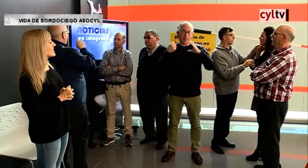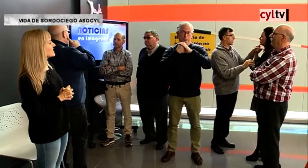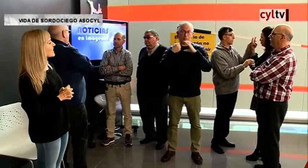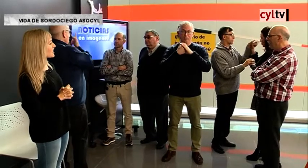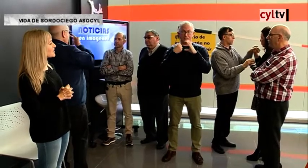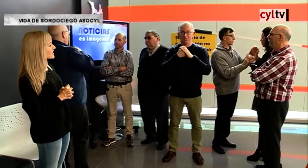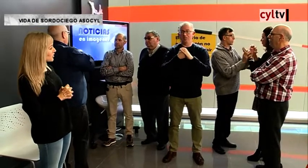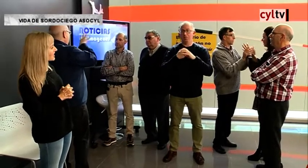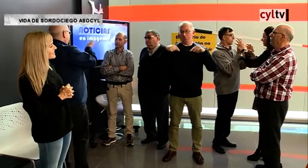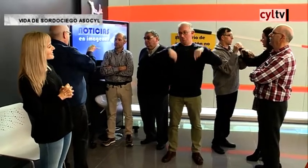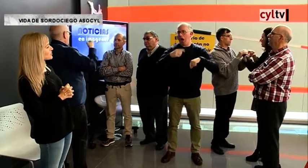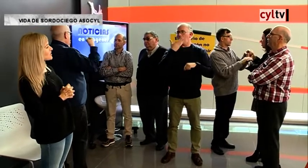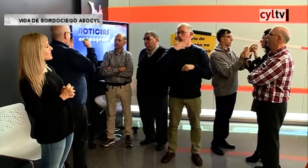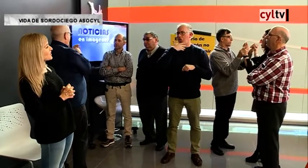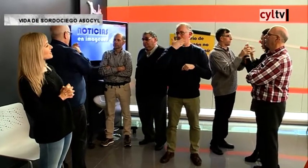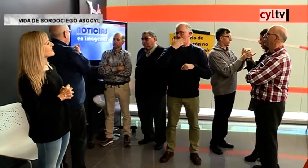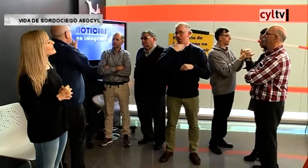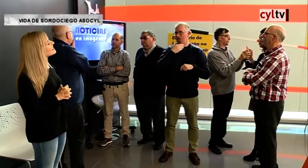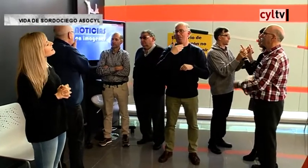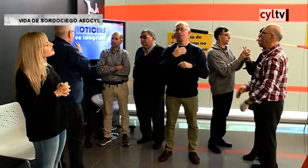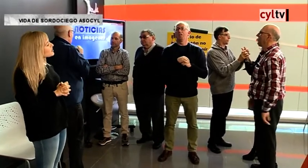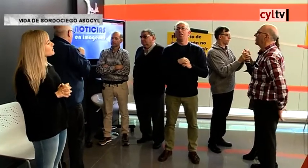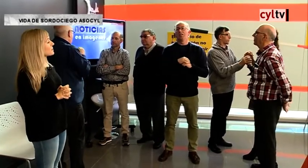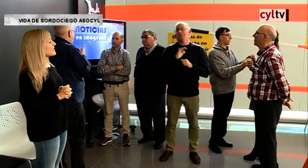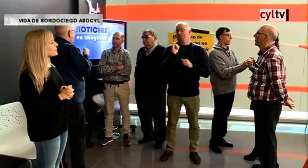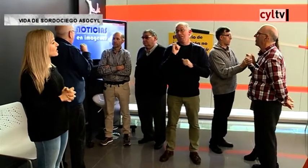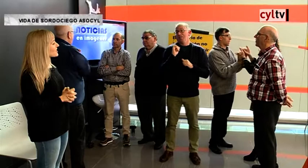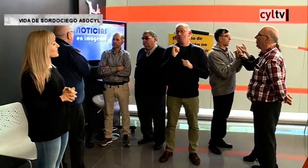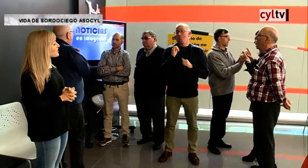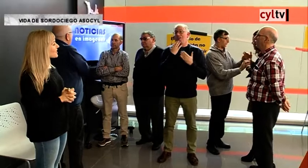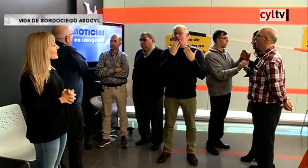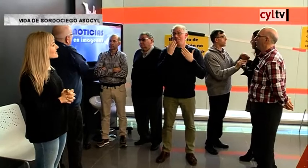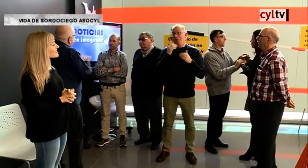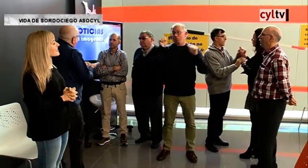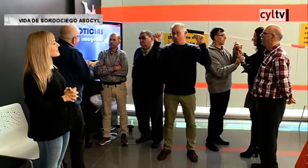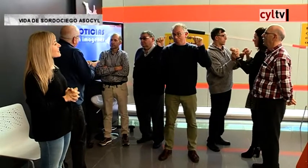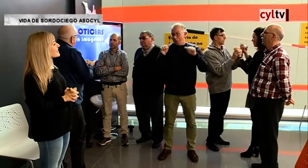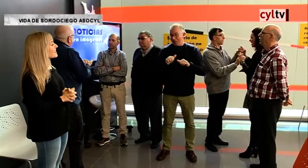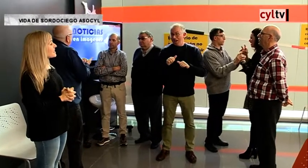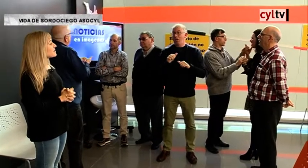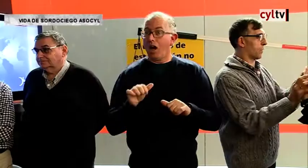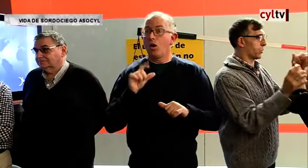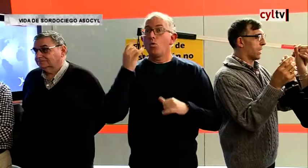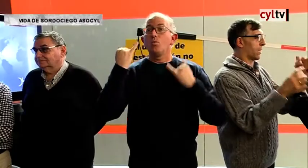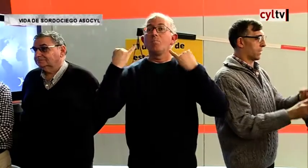Castilla y León, ASOCIL, que este es su signo. Os invitamos a que la conozcáis y gracias por el